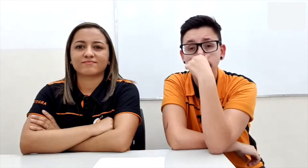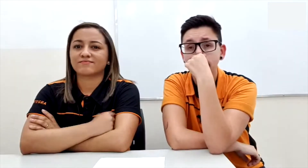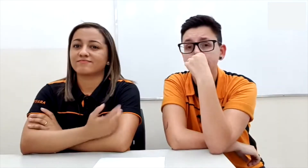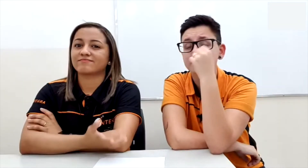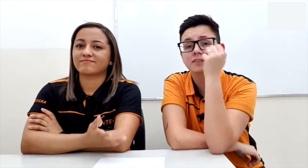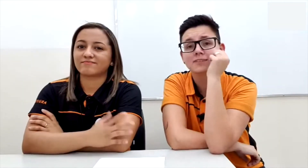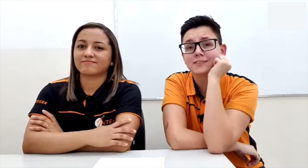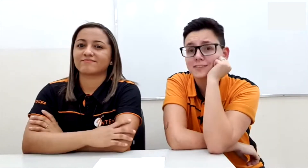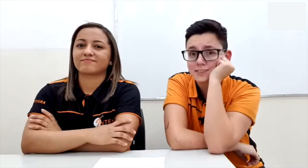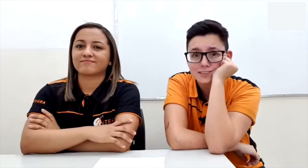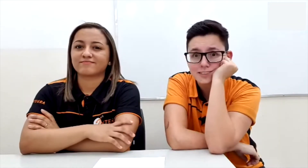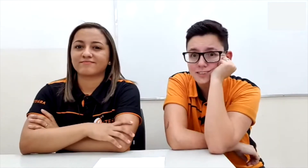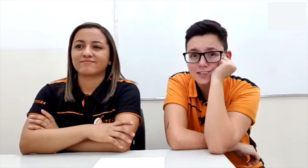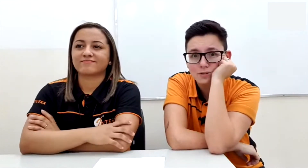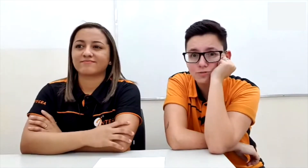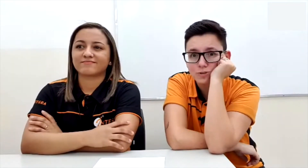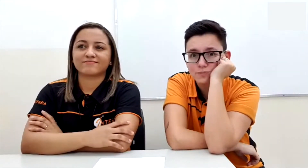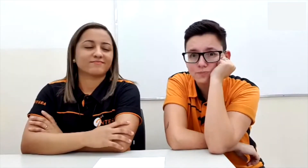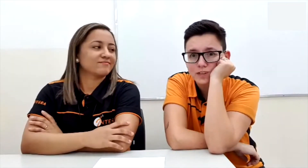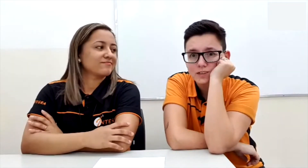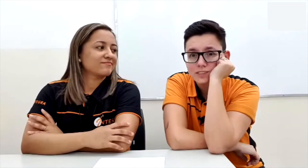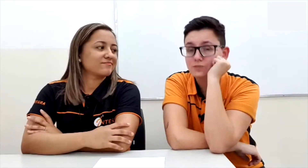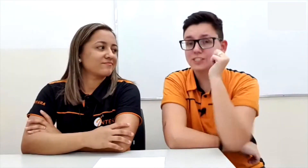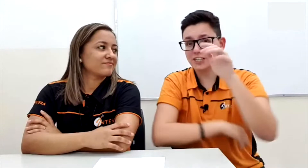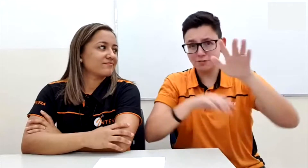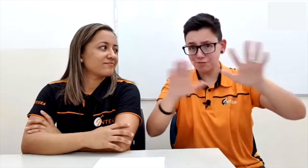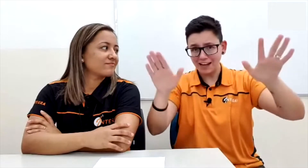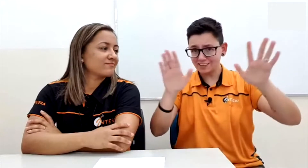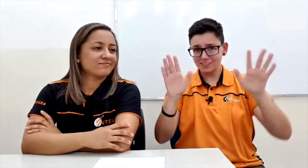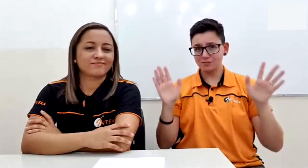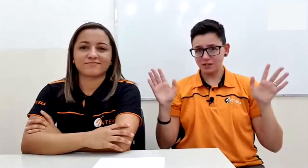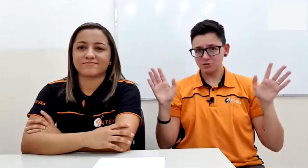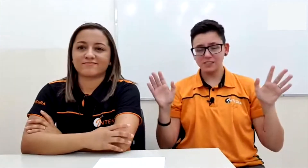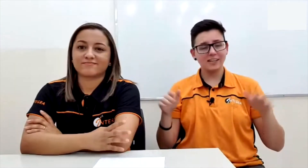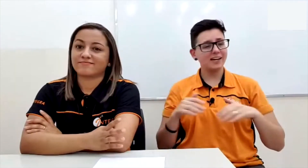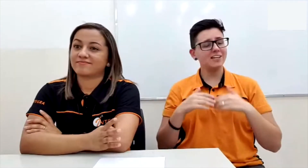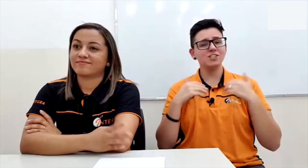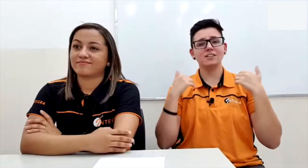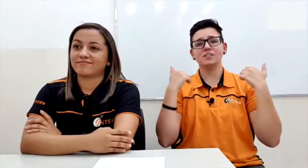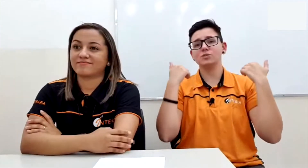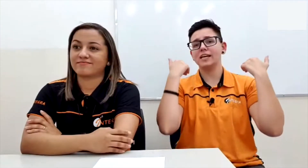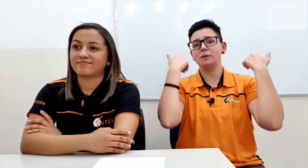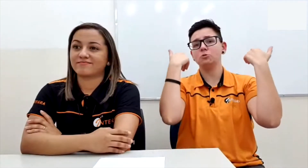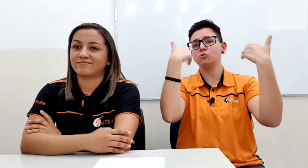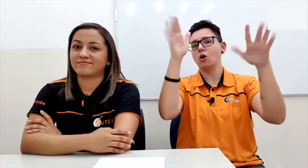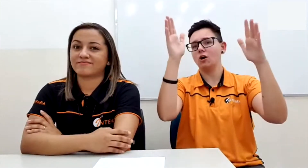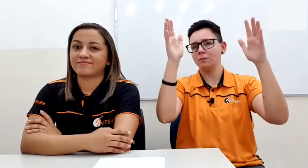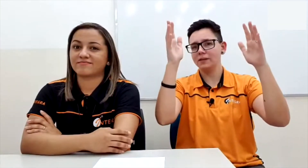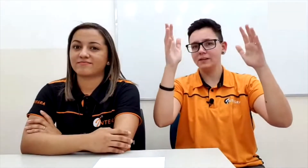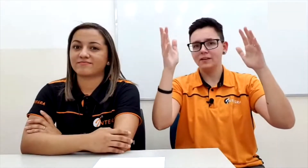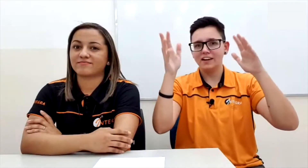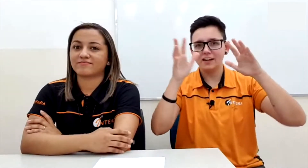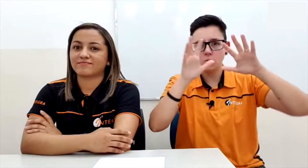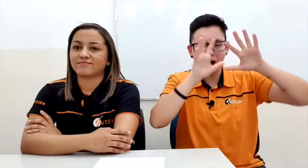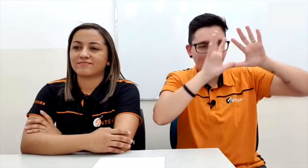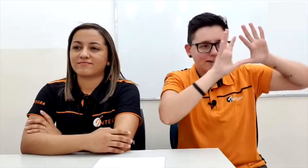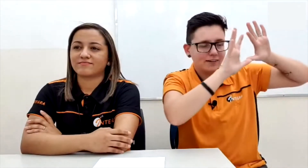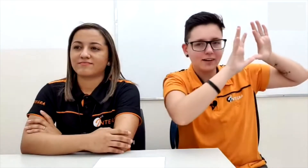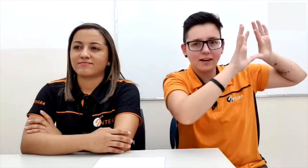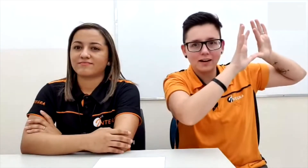conseguir. Não vou. Se você já fala que você não vai conseguir, aí, gente, seu cérebro dorme, ele guarda